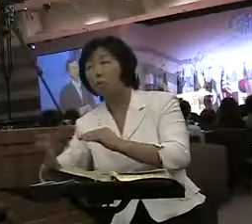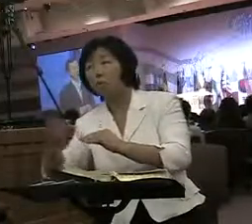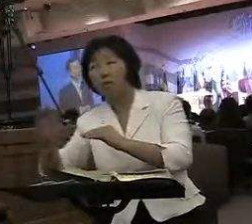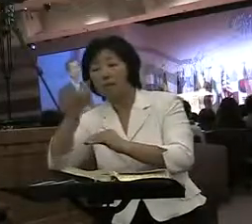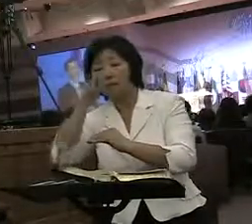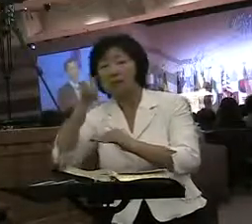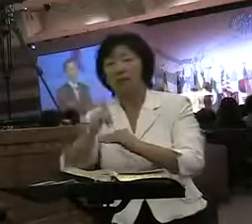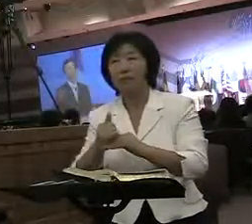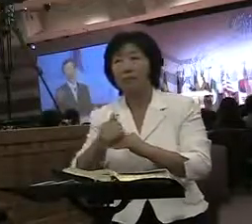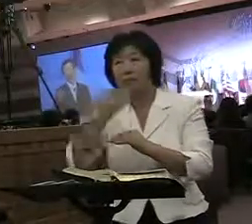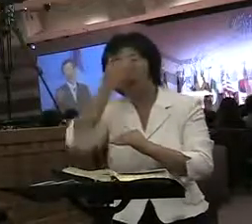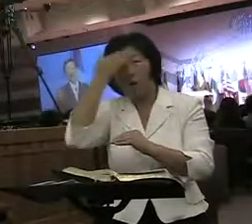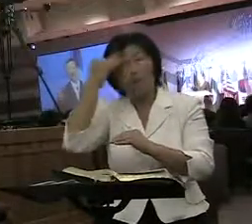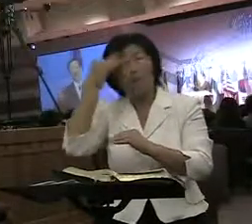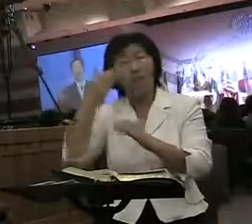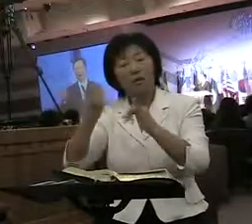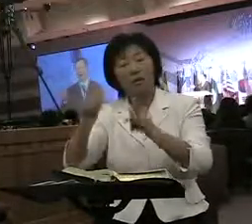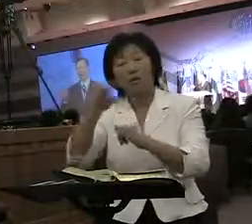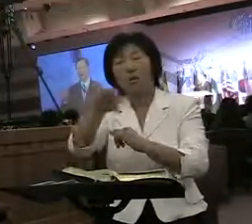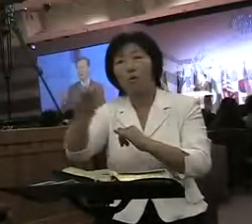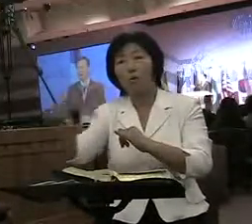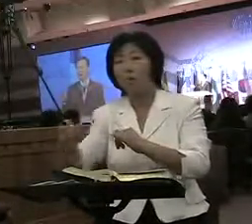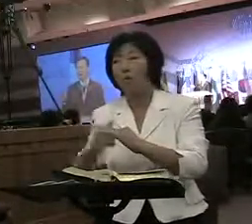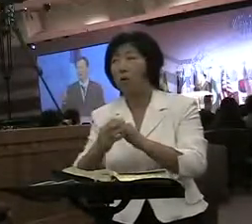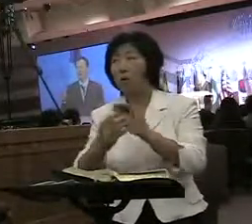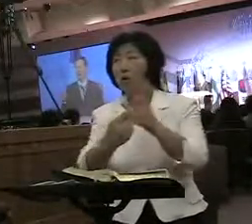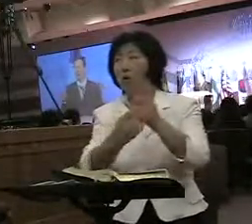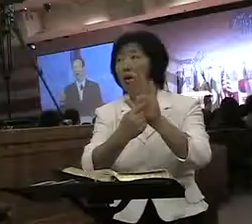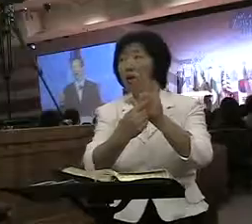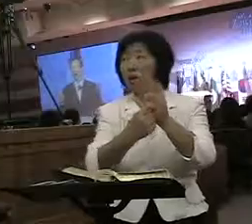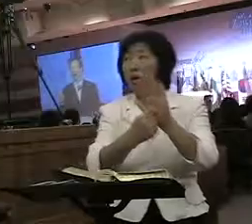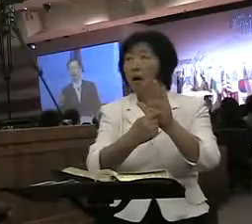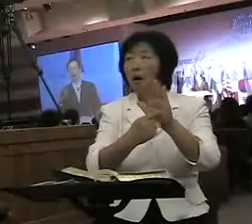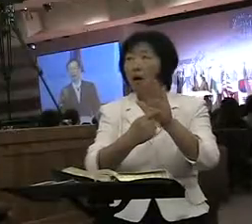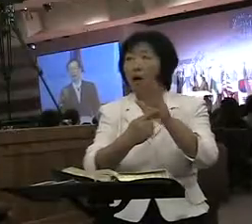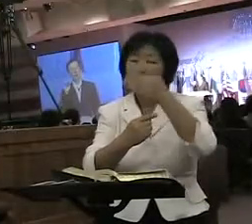젊은이들이 곳곳에서 나왔는데요. 그 중에